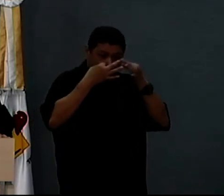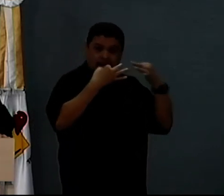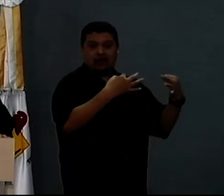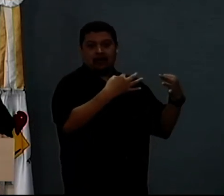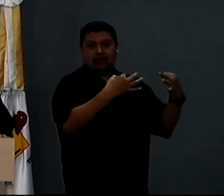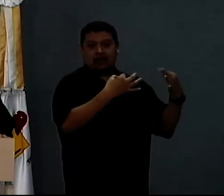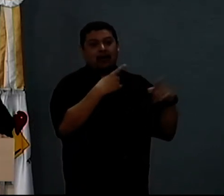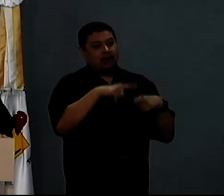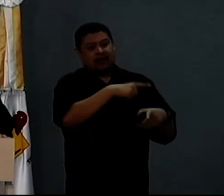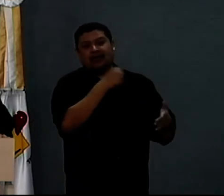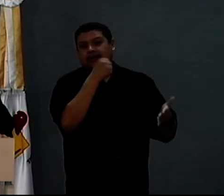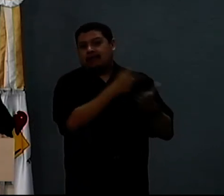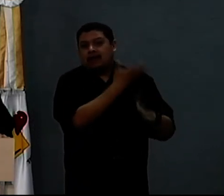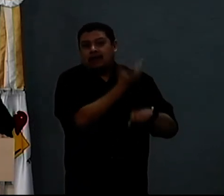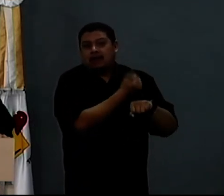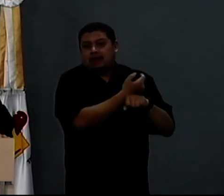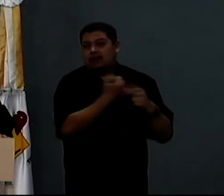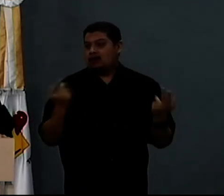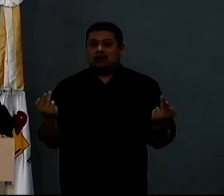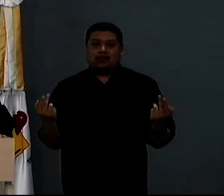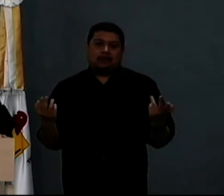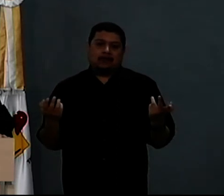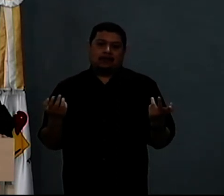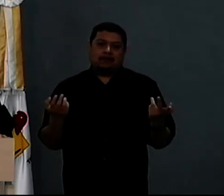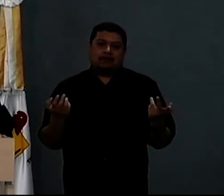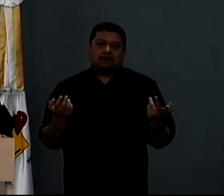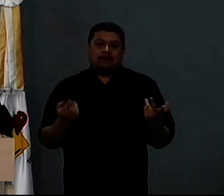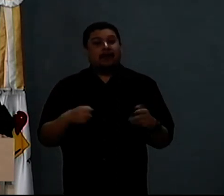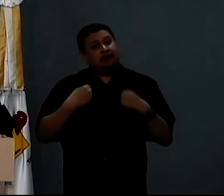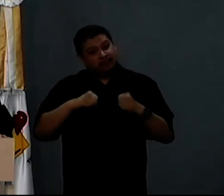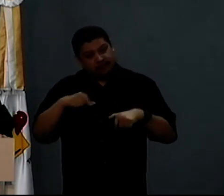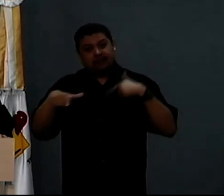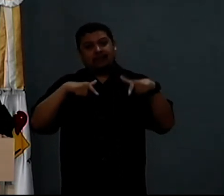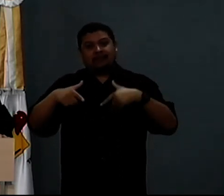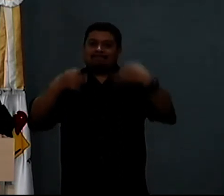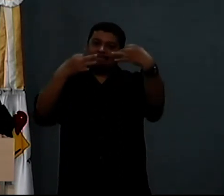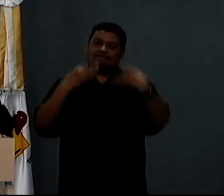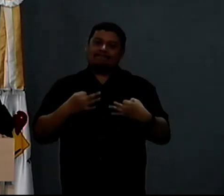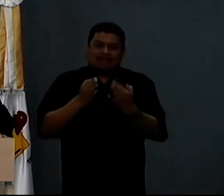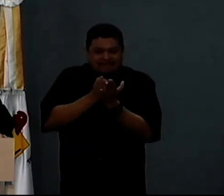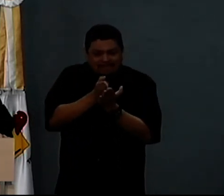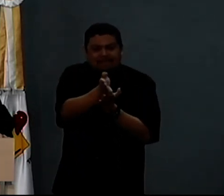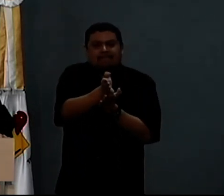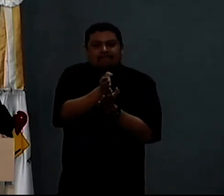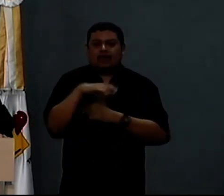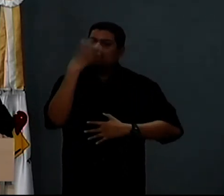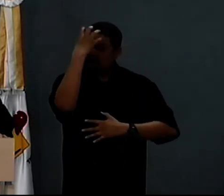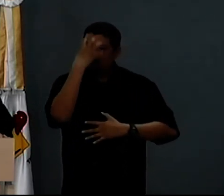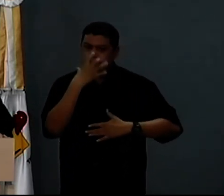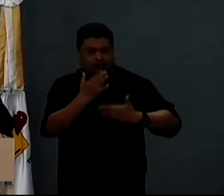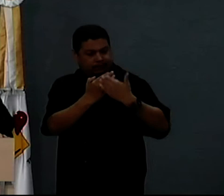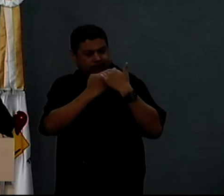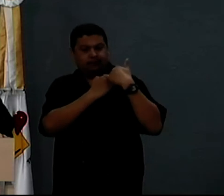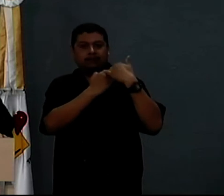estão deixando de pagar seus impostos, não estão deixando de pagar seus tributos. Então, precisamos de fazer o trabalho certo, trazer com mais seriedade, com mais responsabilidade